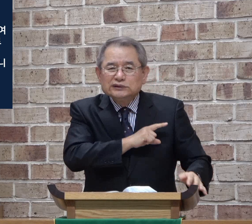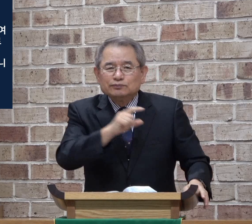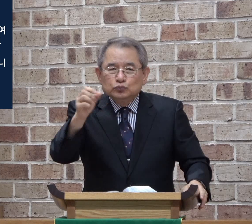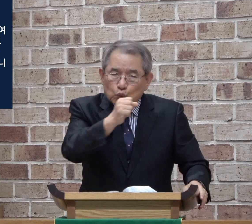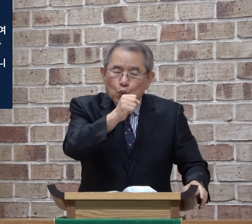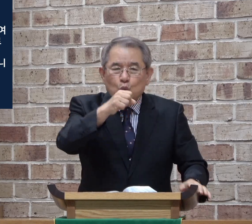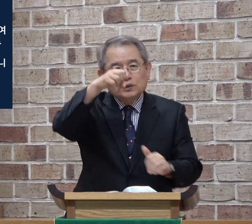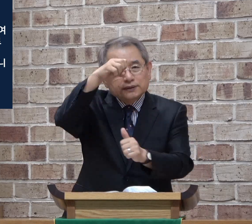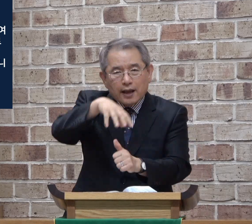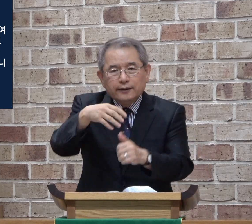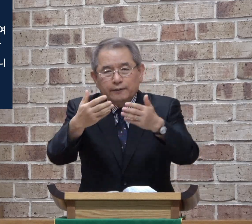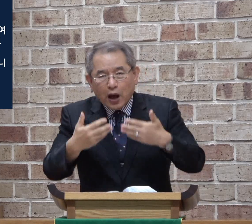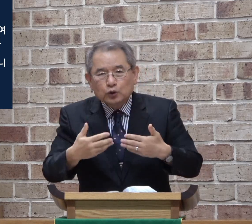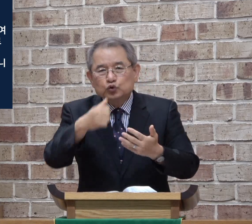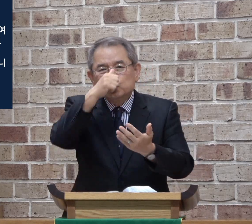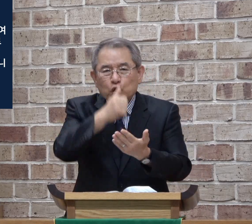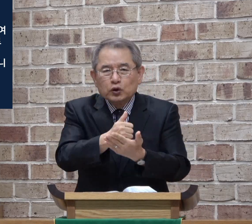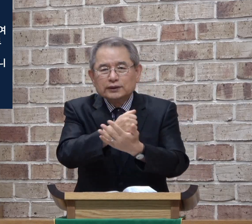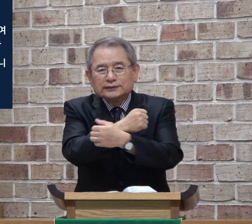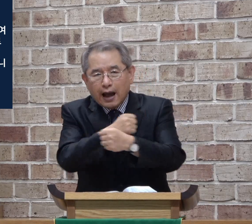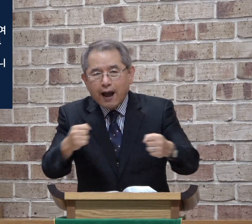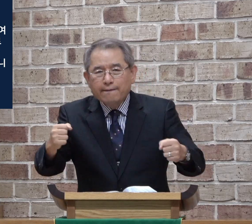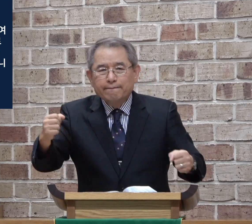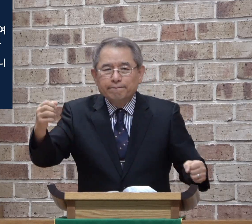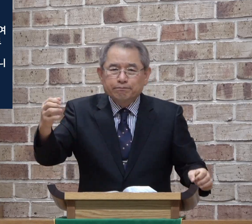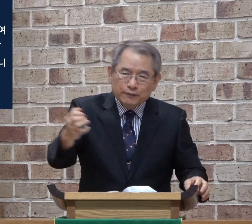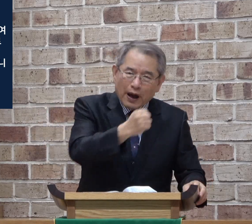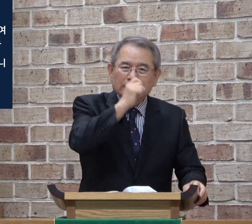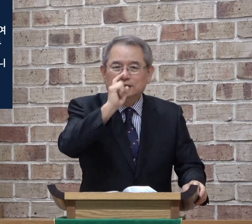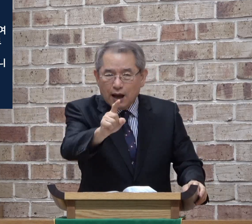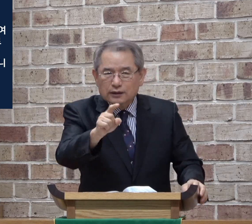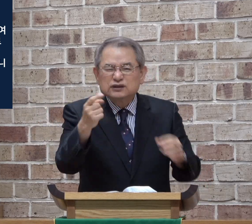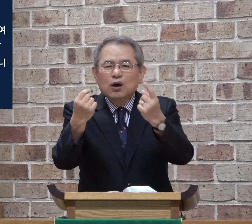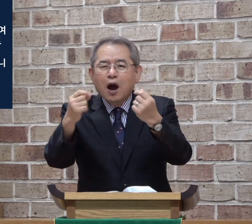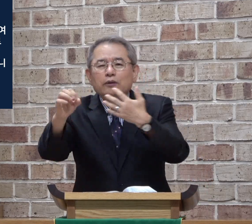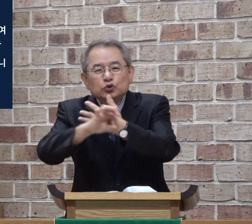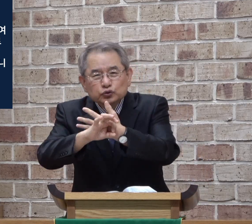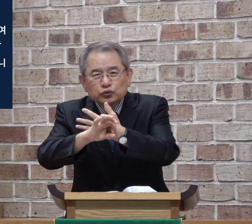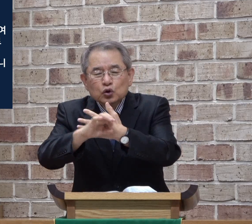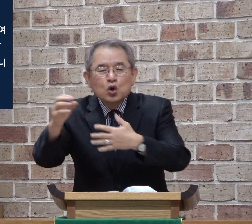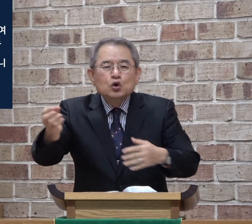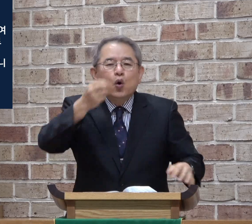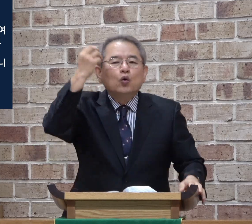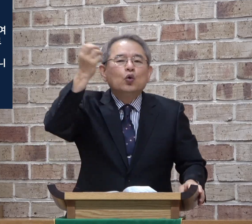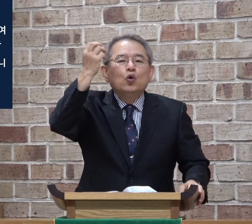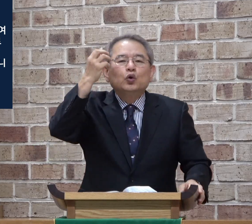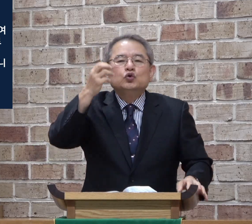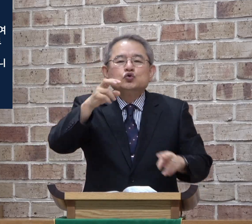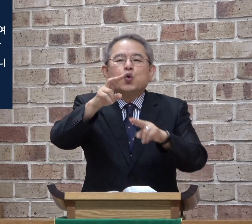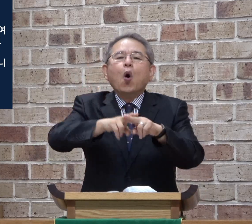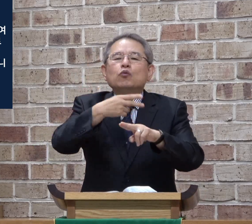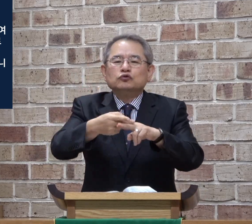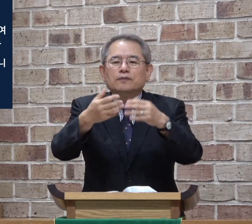이름으로 세례를 받고 제사함을 받으라. 그리하면 성령의 선물을